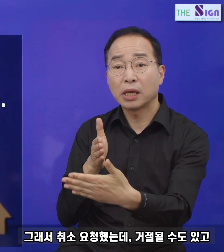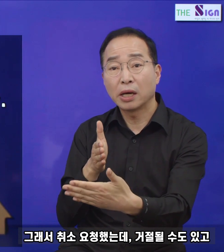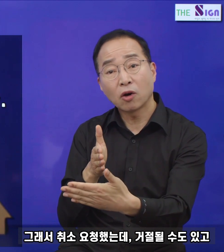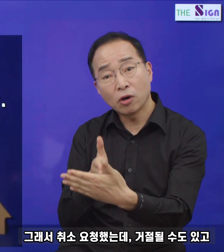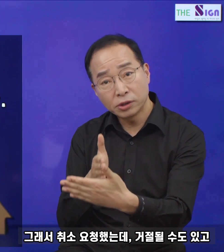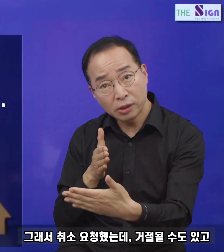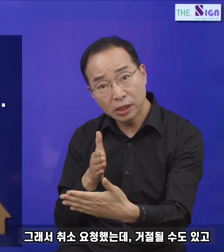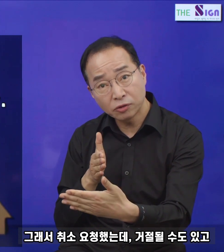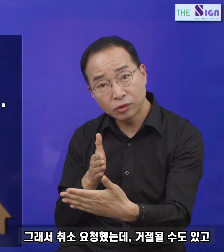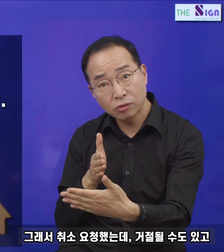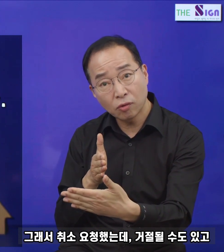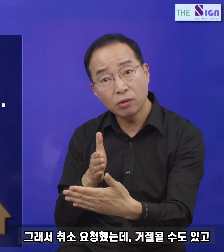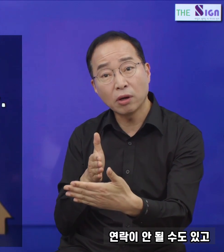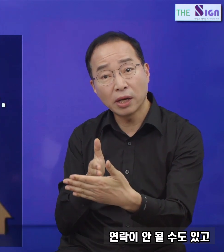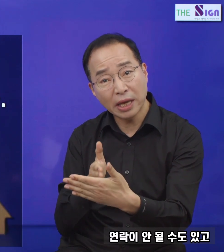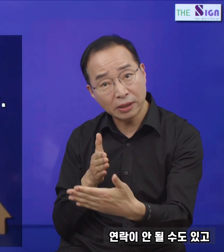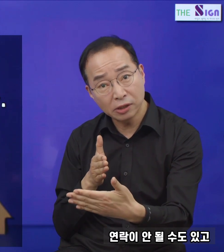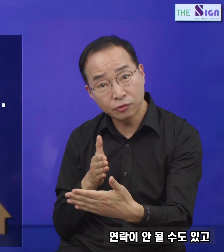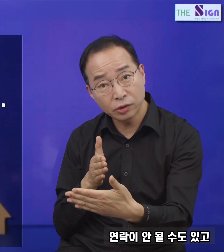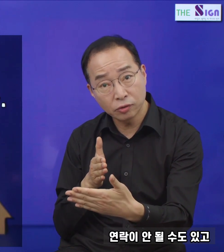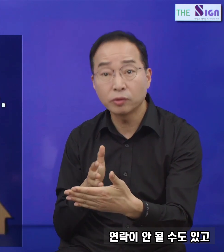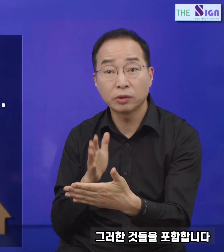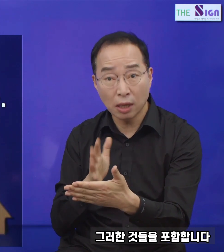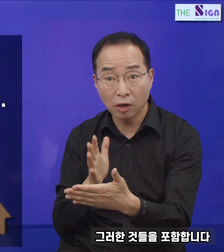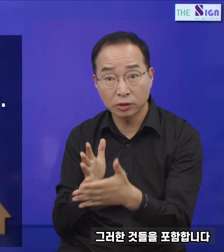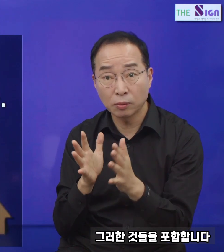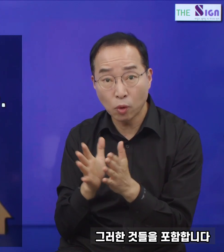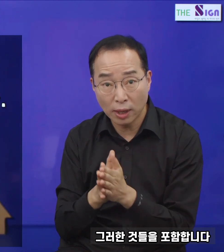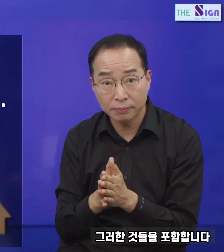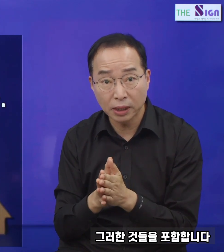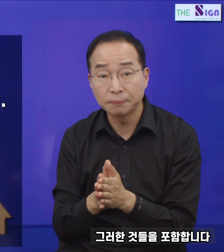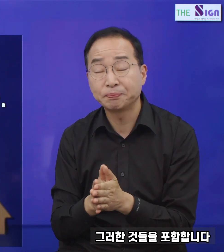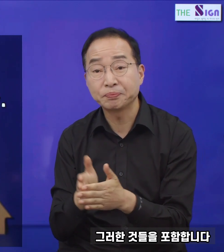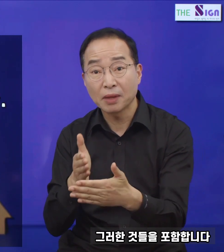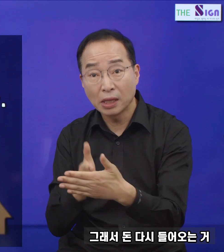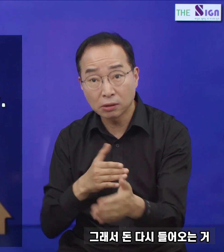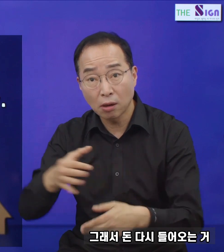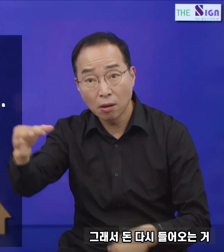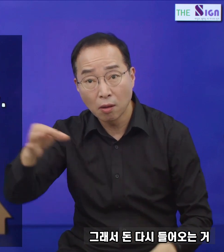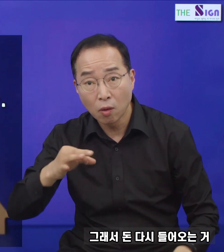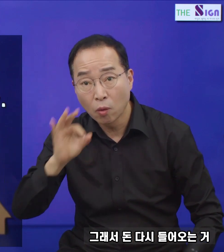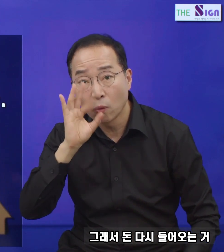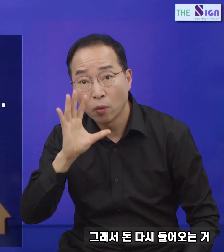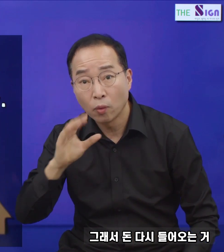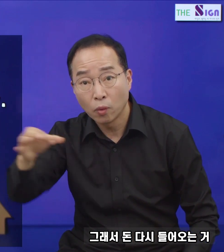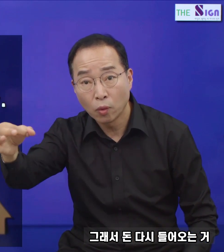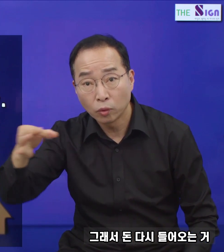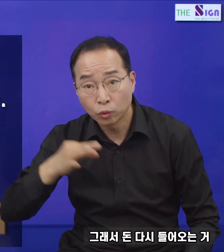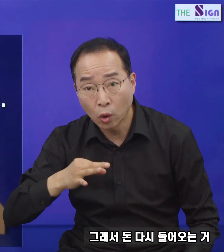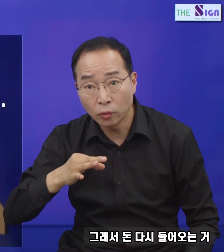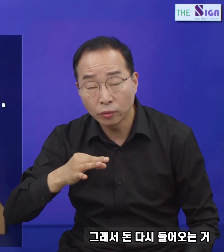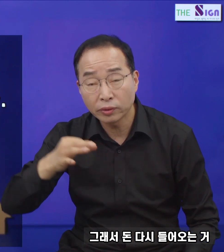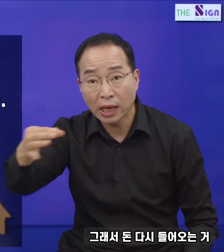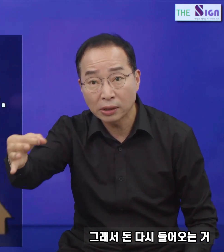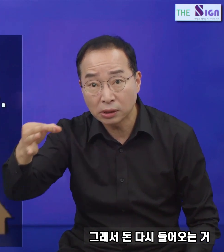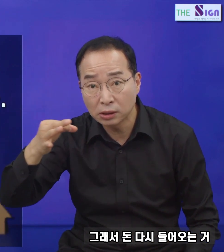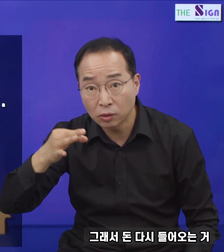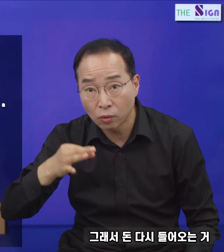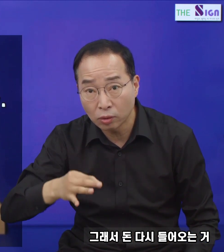자, 거절될 수도 있고 연락이 안 될 수도 있고 그러한 것들을 포함합니다. 해서 돈 다시 들어오는